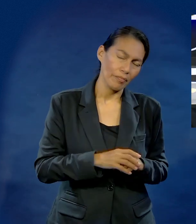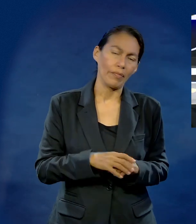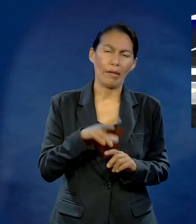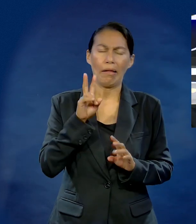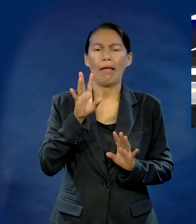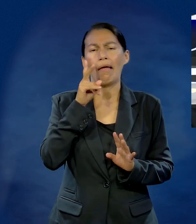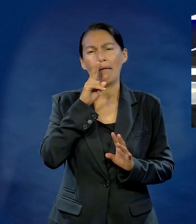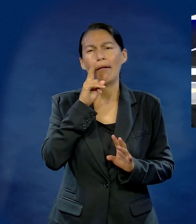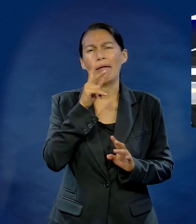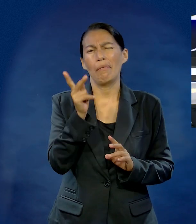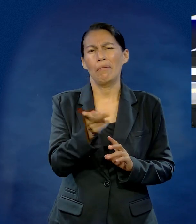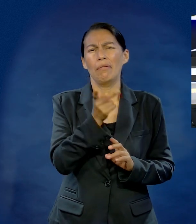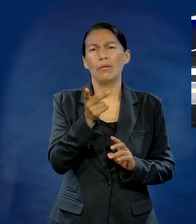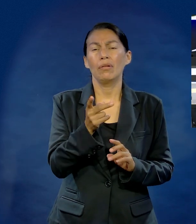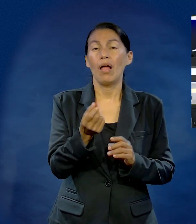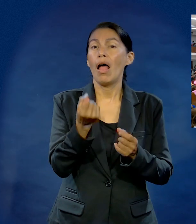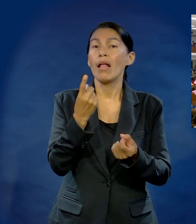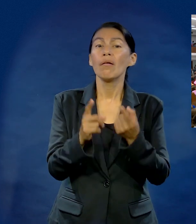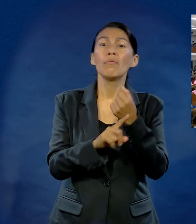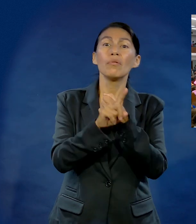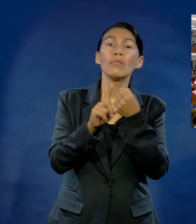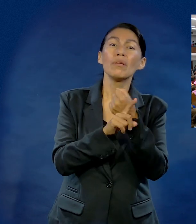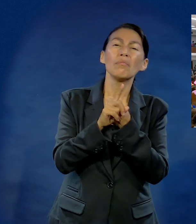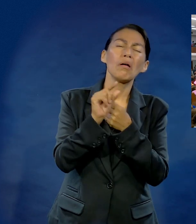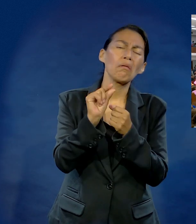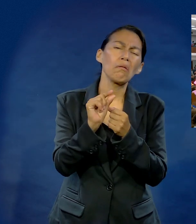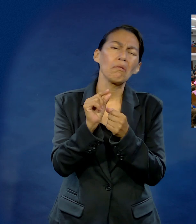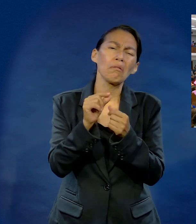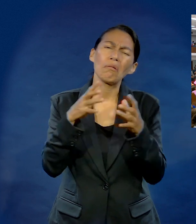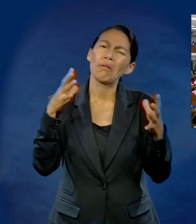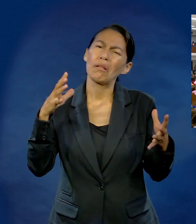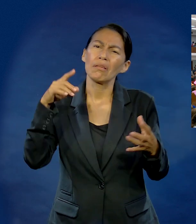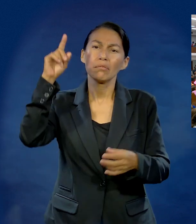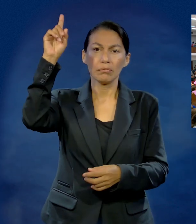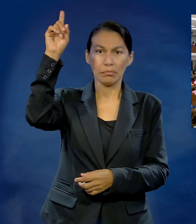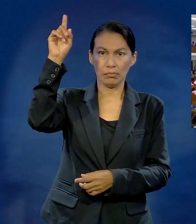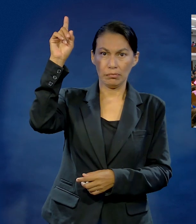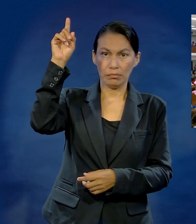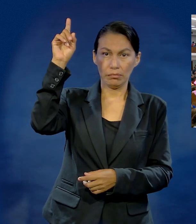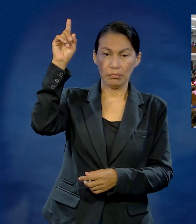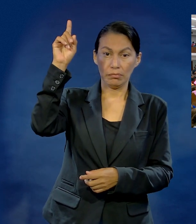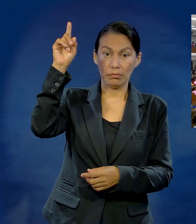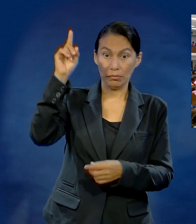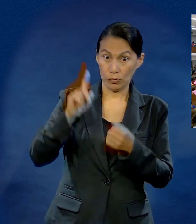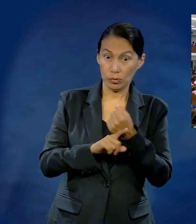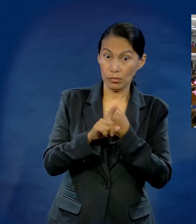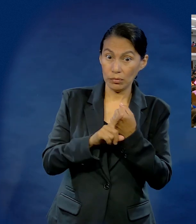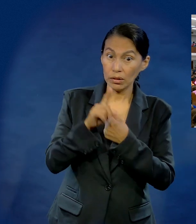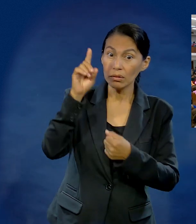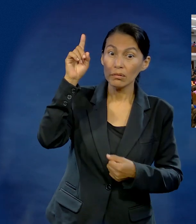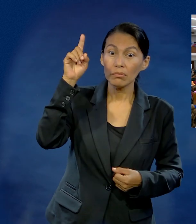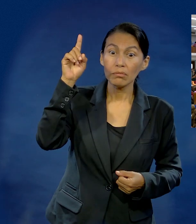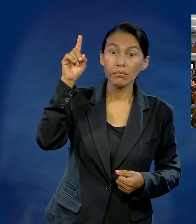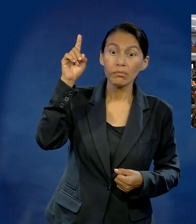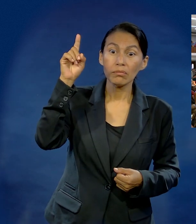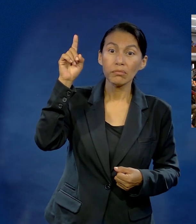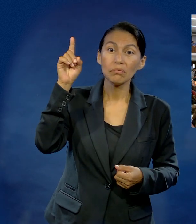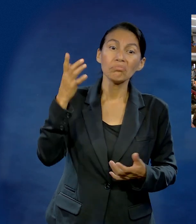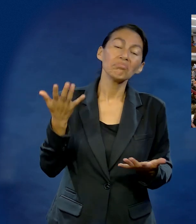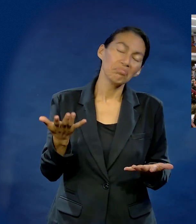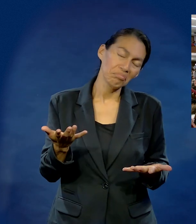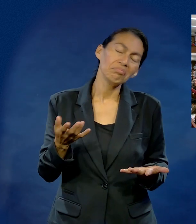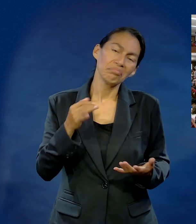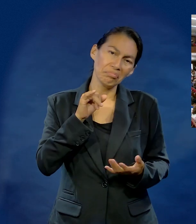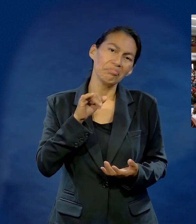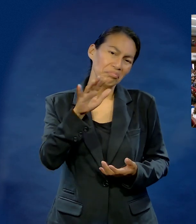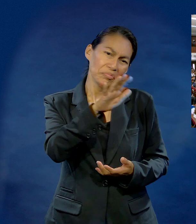meditamos. La actitud puede determinar que seamos muy felices o muy tristes, porque todos tenemos problemas. A ver, levante la